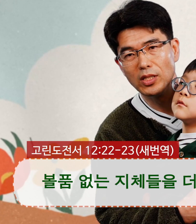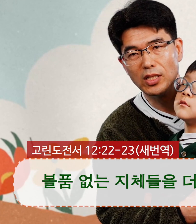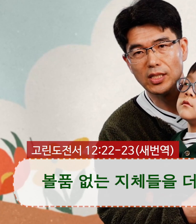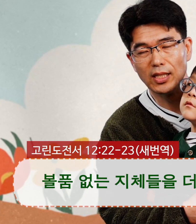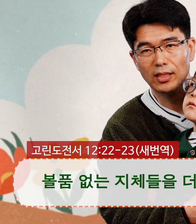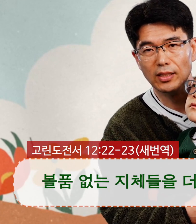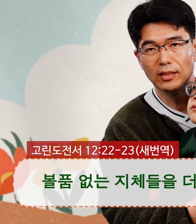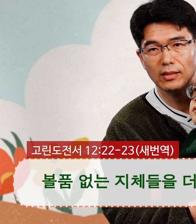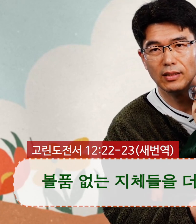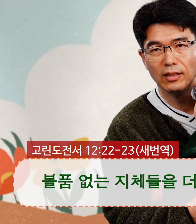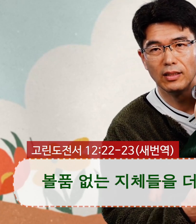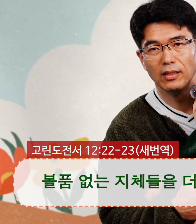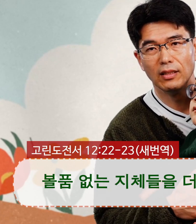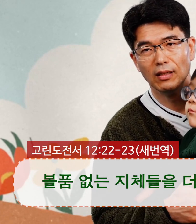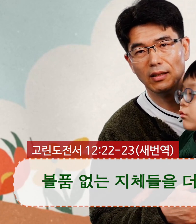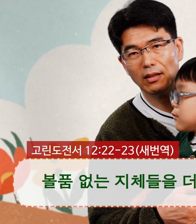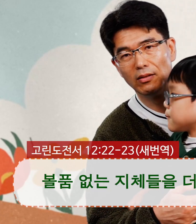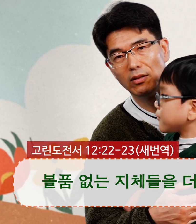볼품없는 지체들을